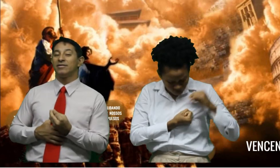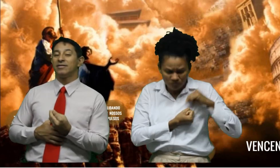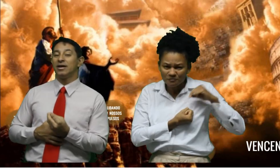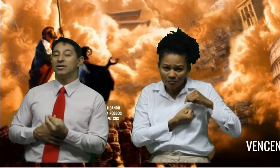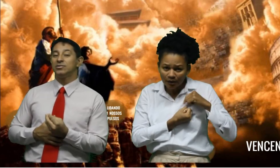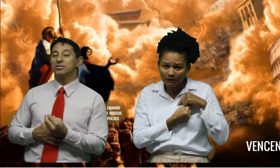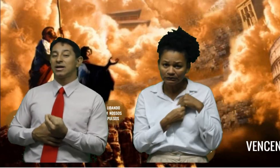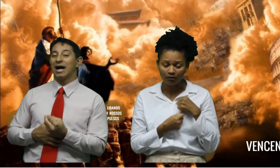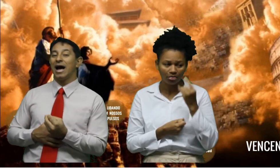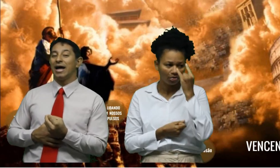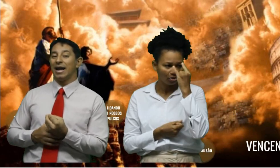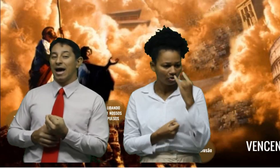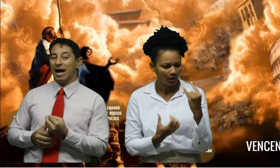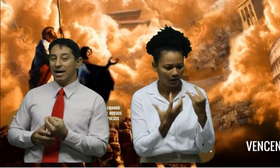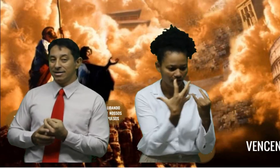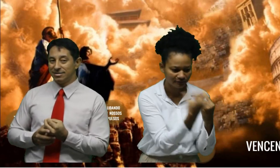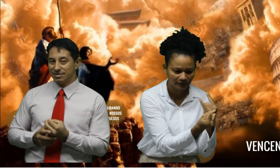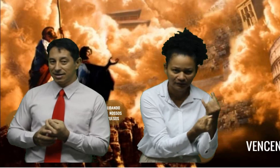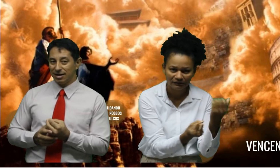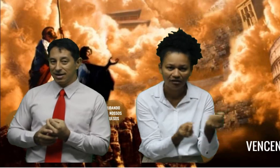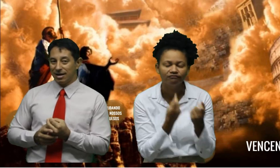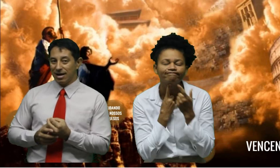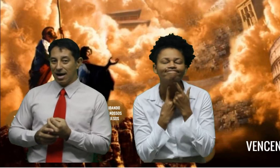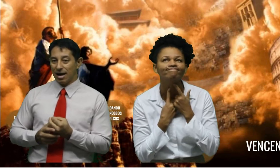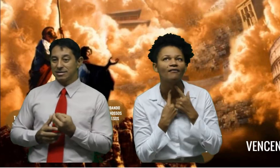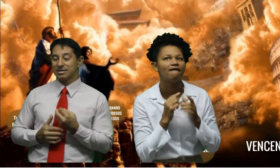aos desejos carnais,